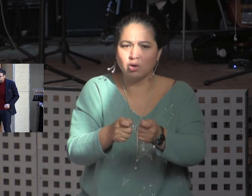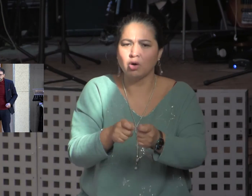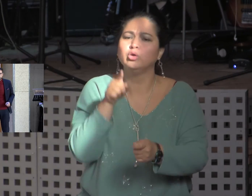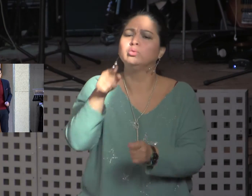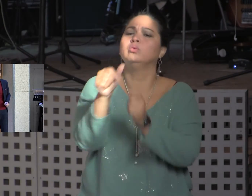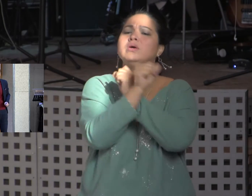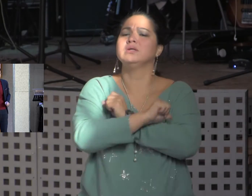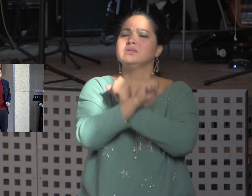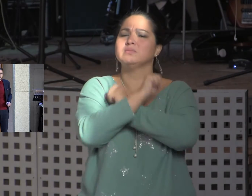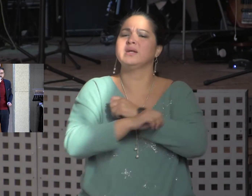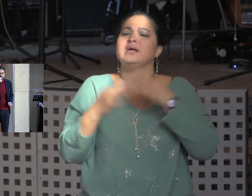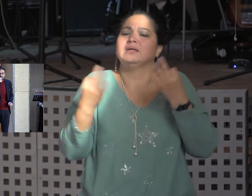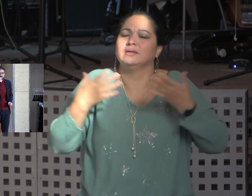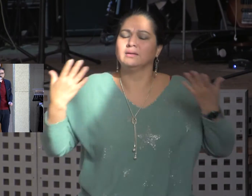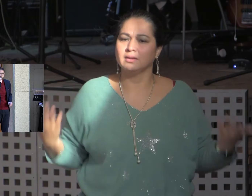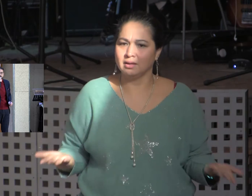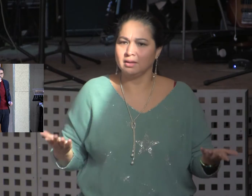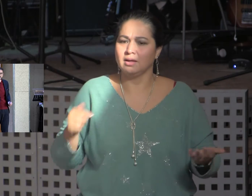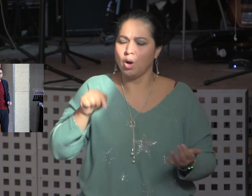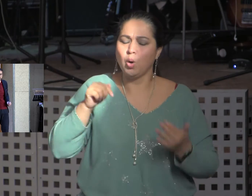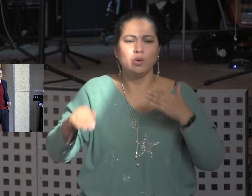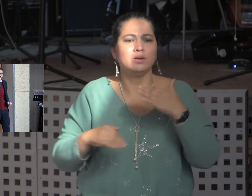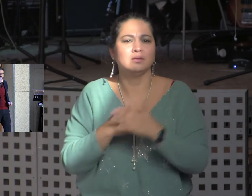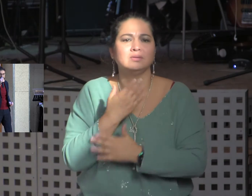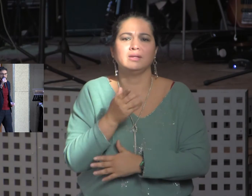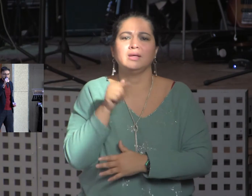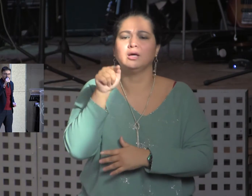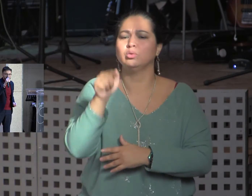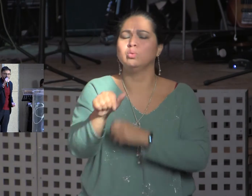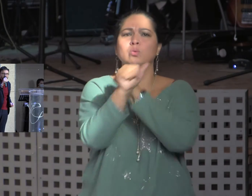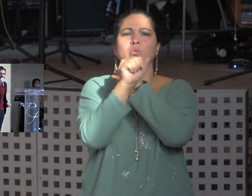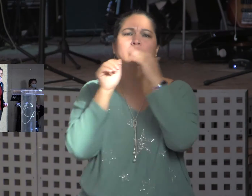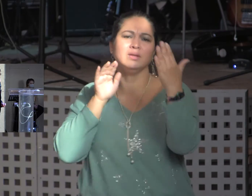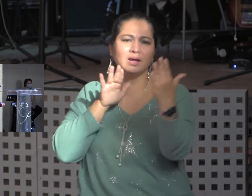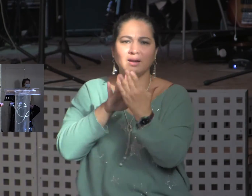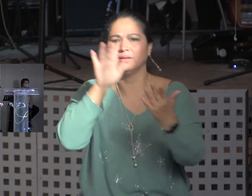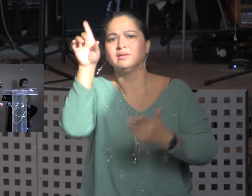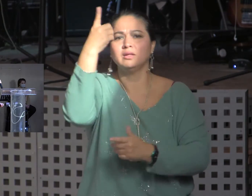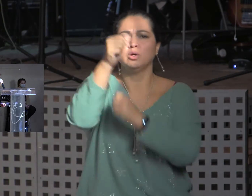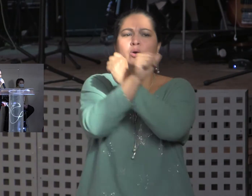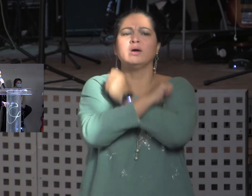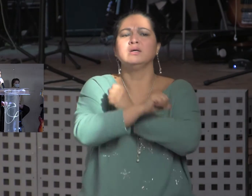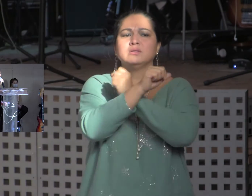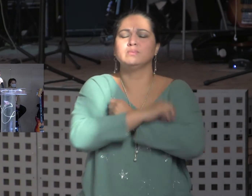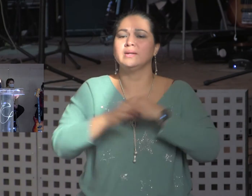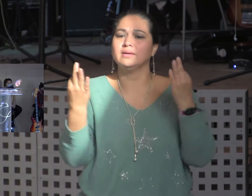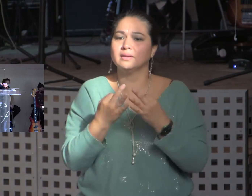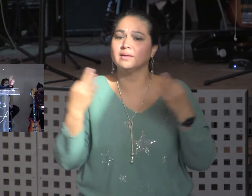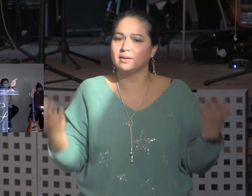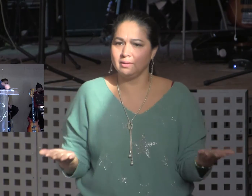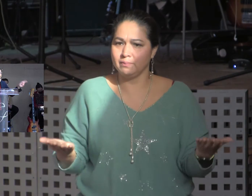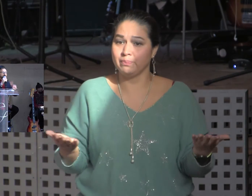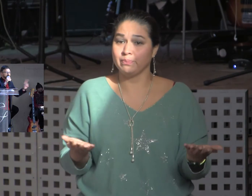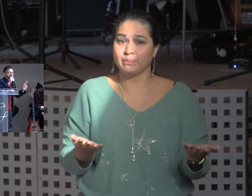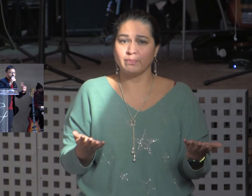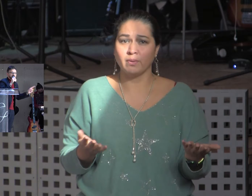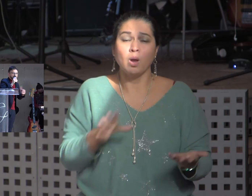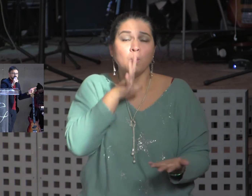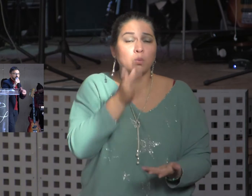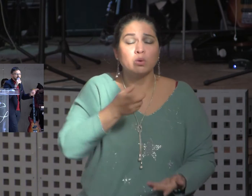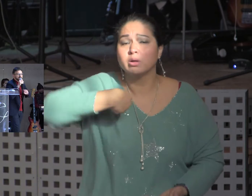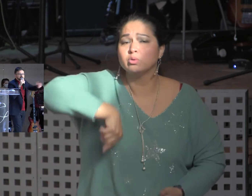¿Qué esperas en esta mañana delante de Dios recibir? Aleluya. Porque no hemos perdido